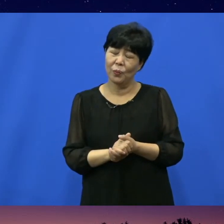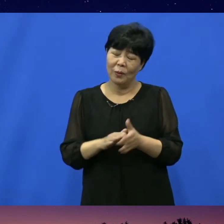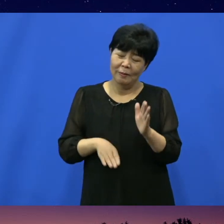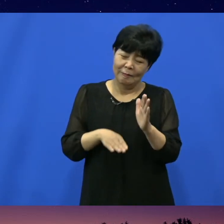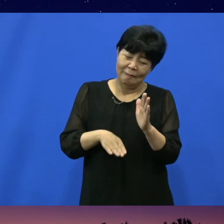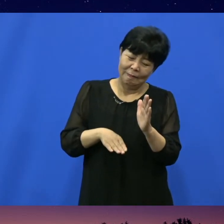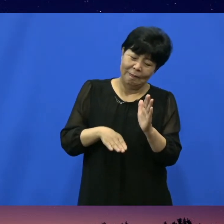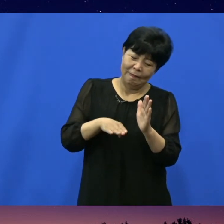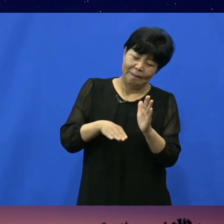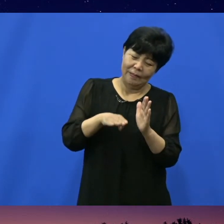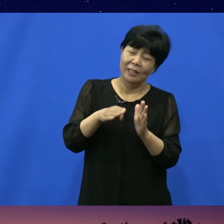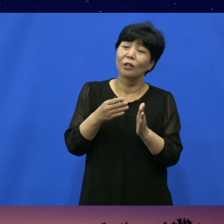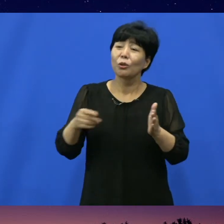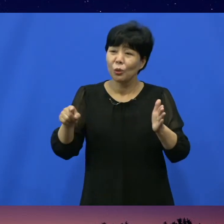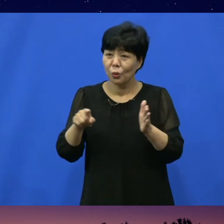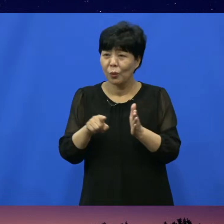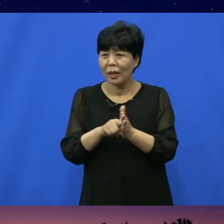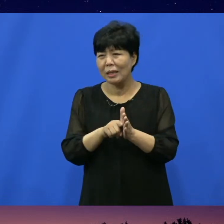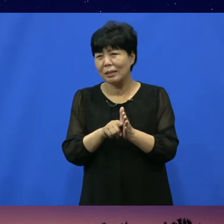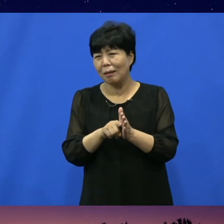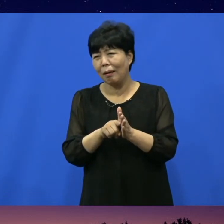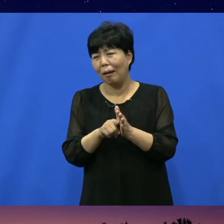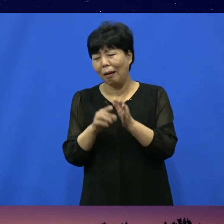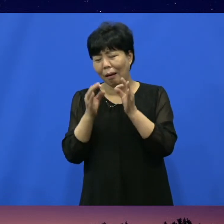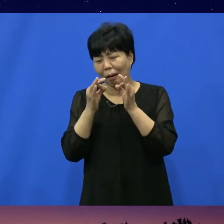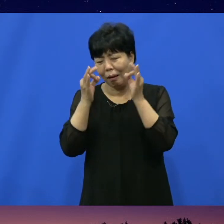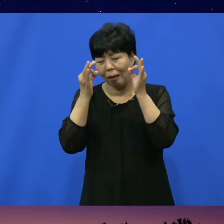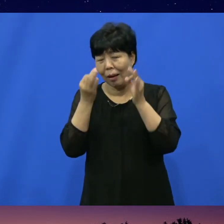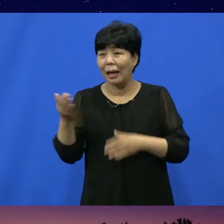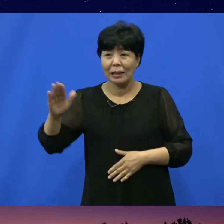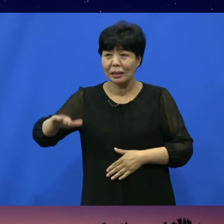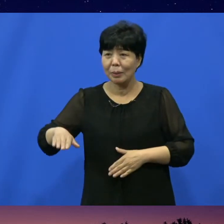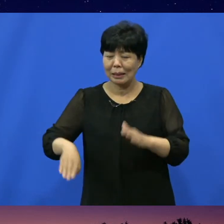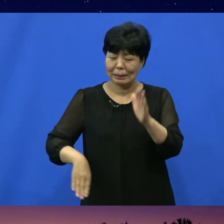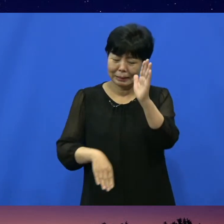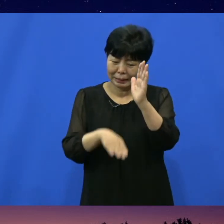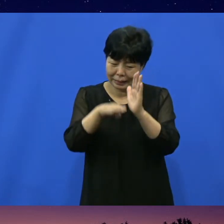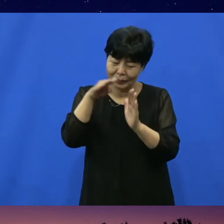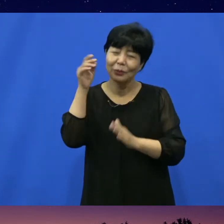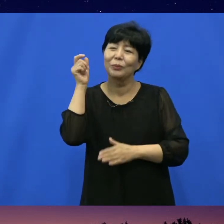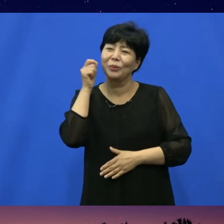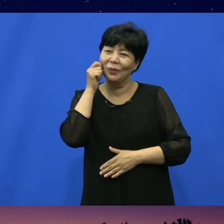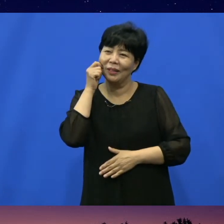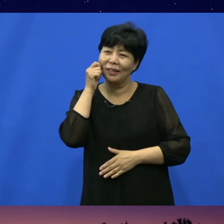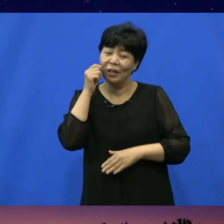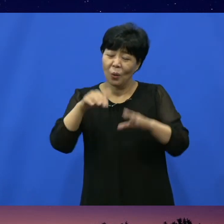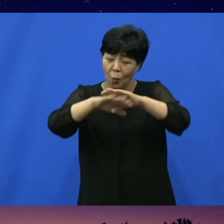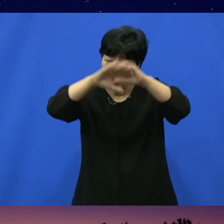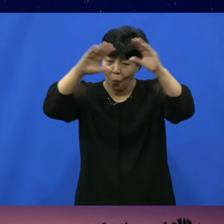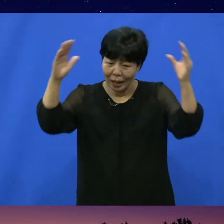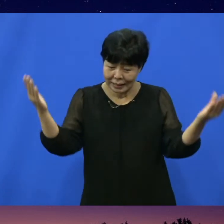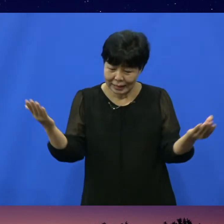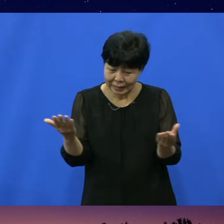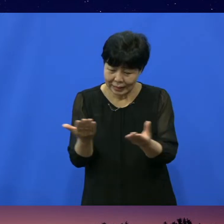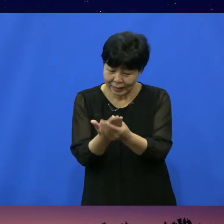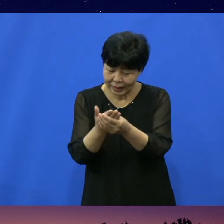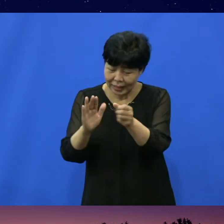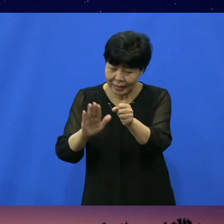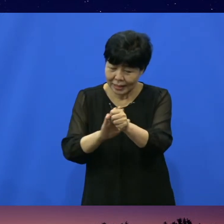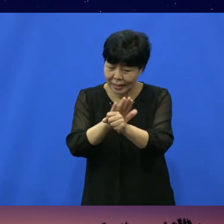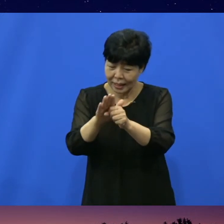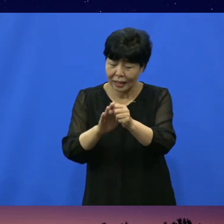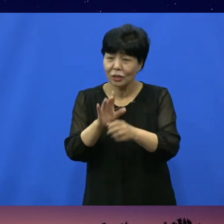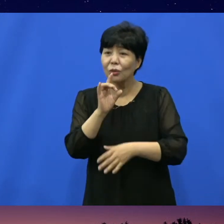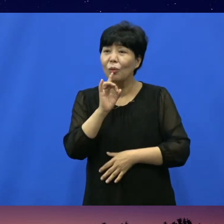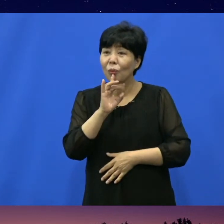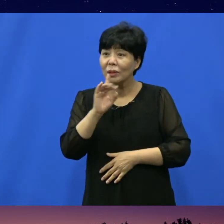위해서 다른 것으로 뭔가 메꾸려고 하는데 안 채워지잖아요. 근데 완전한 사랑을 받아야 되는데 그 완전한 사랑은 하나밖에 없어요. 하나님의